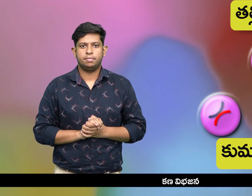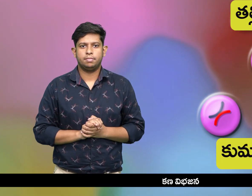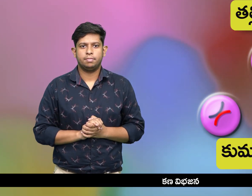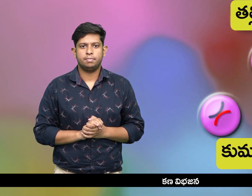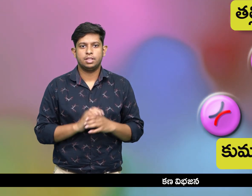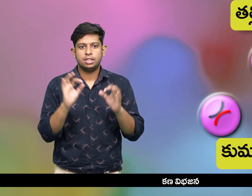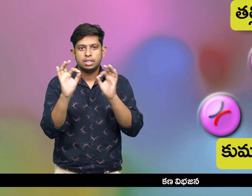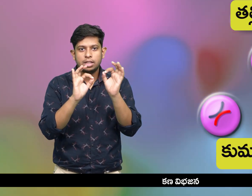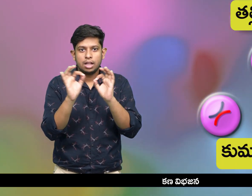కణ విభజన